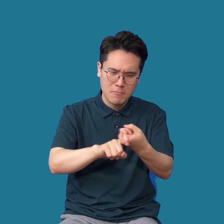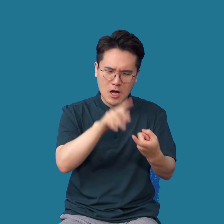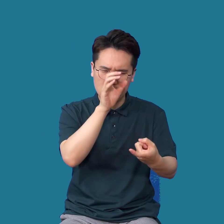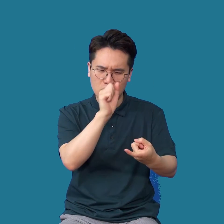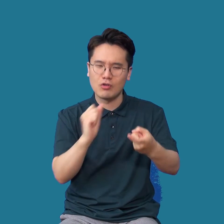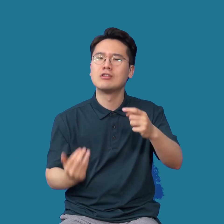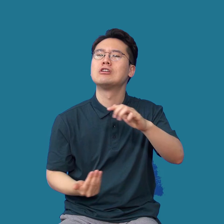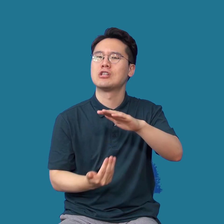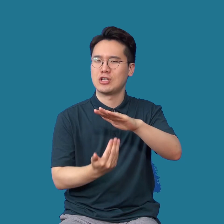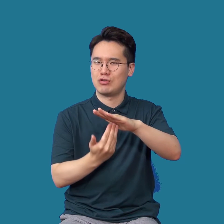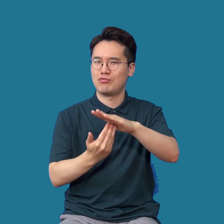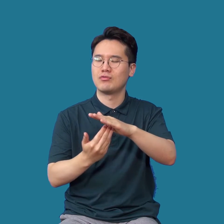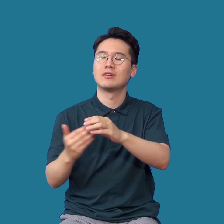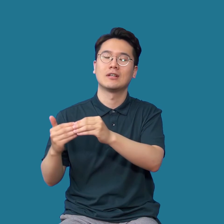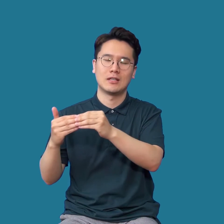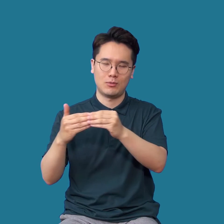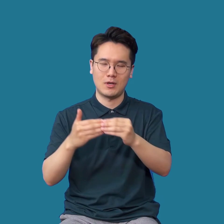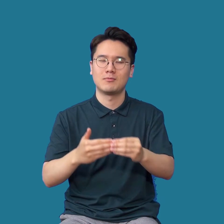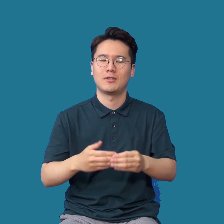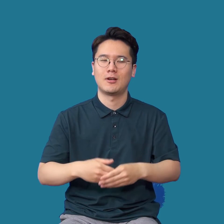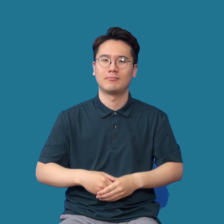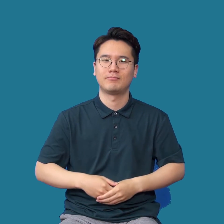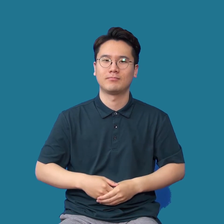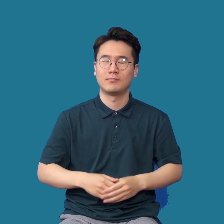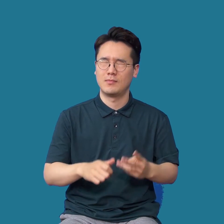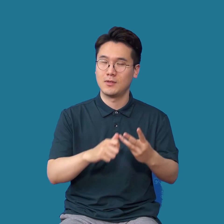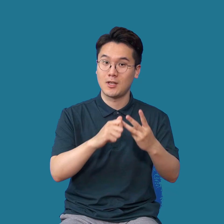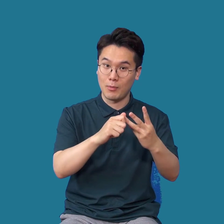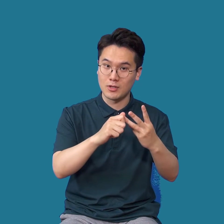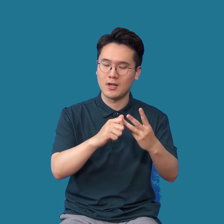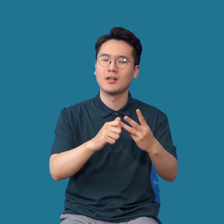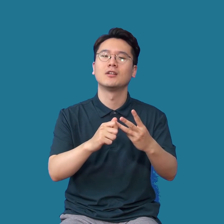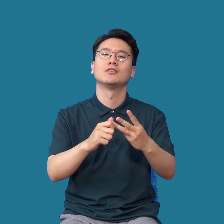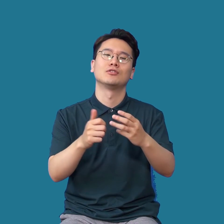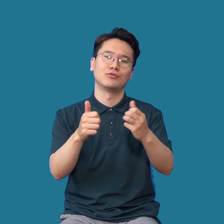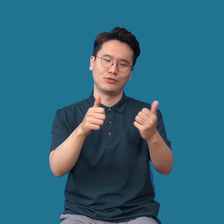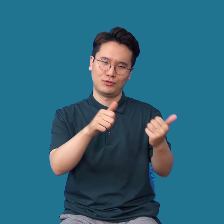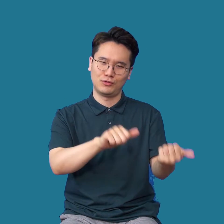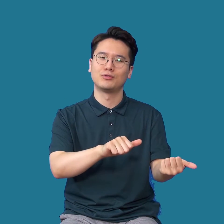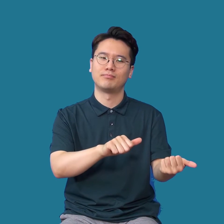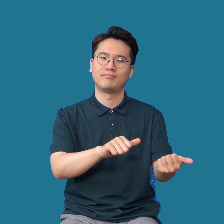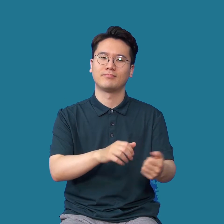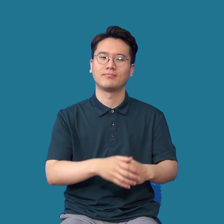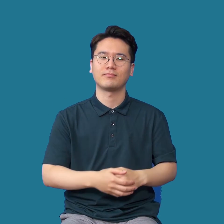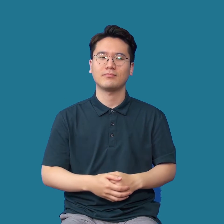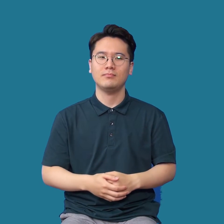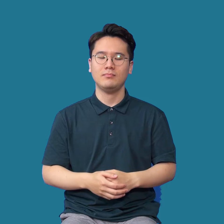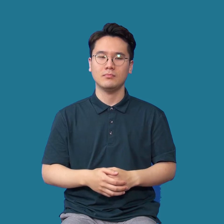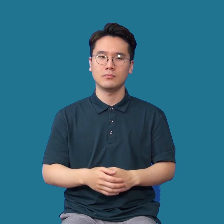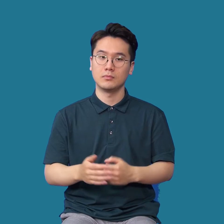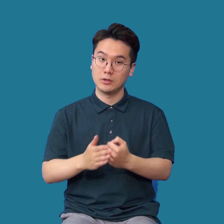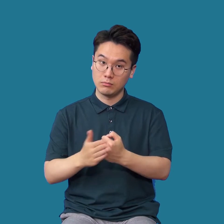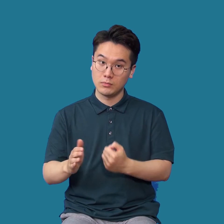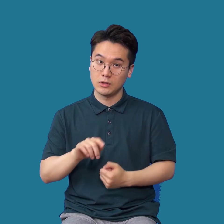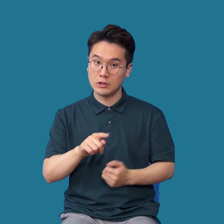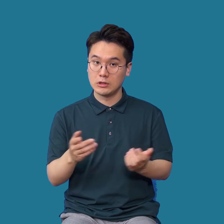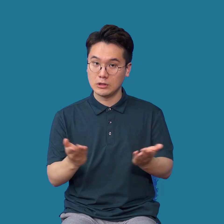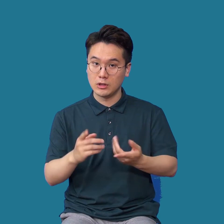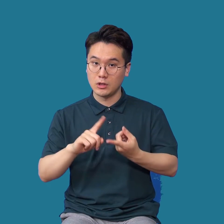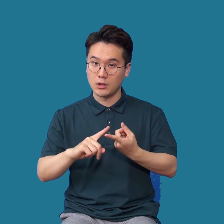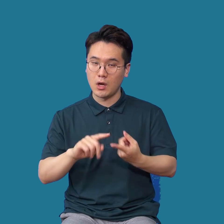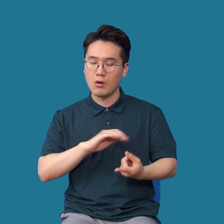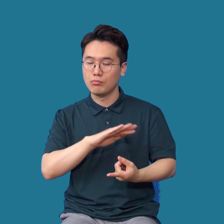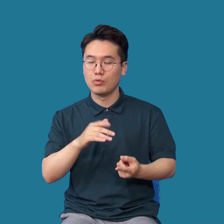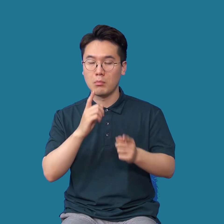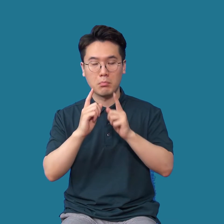세 번째 대적은 죽음입니다. 31절에 그런즉 이 일에 대하여 우리가 무슨 말하리요?